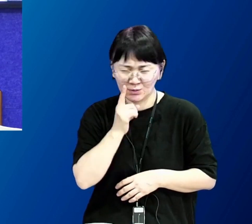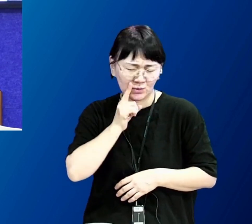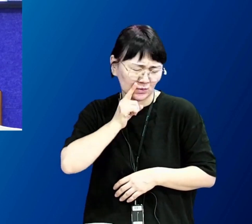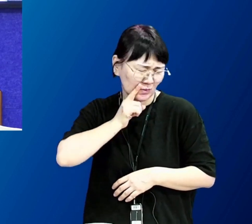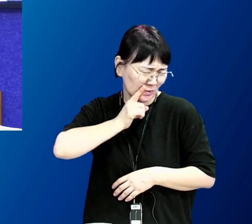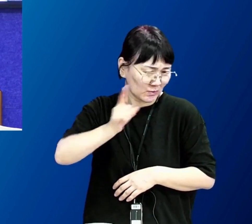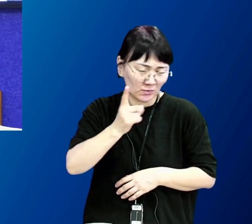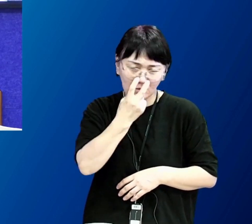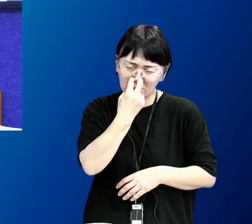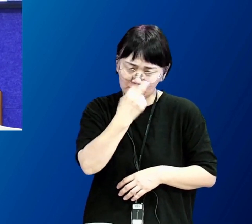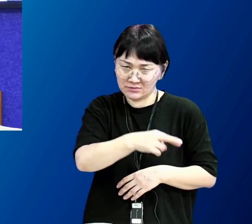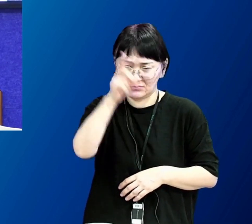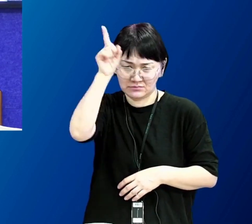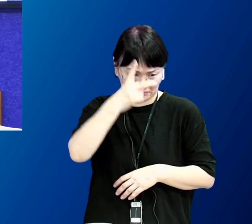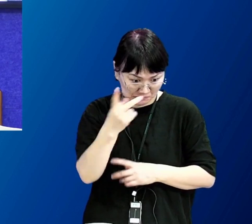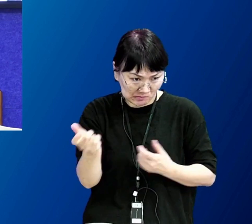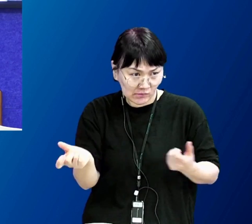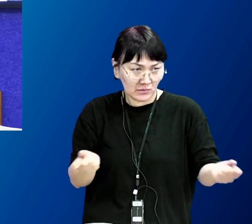яддаг баг. Яагаад вэ?